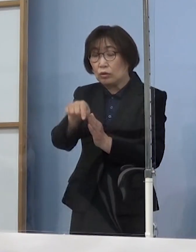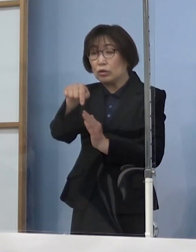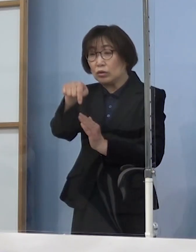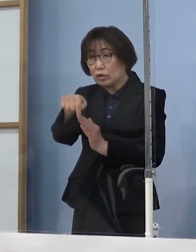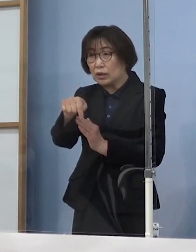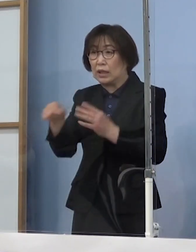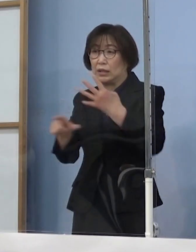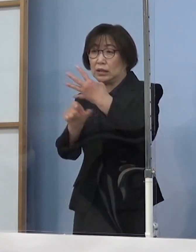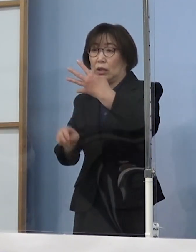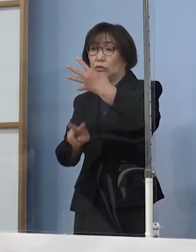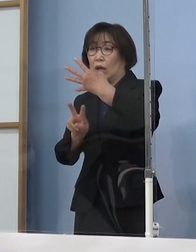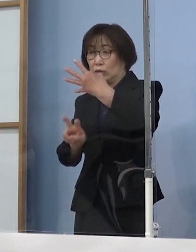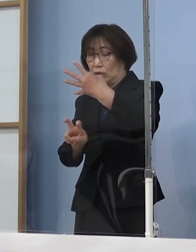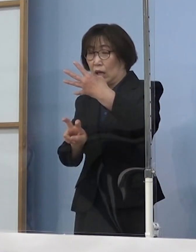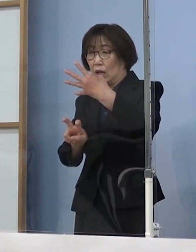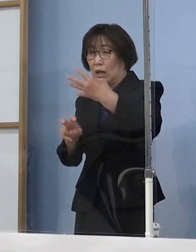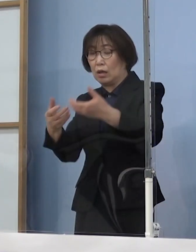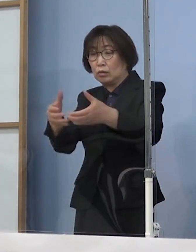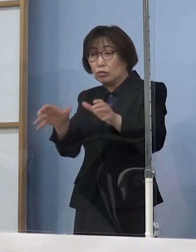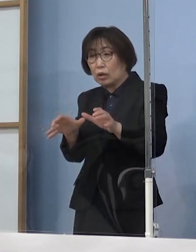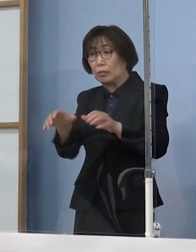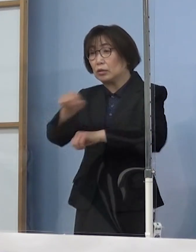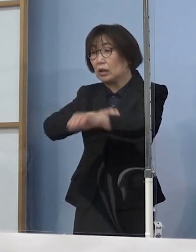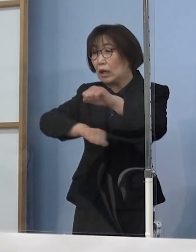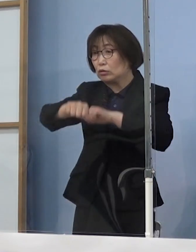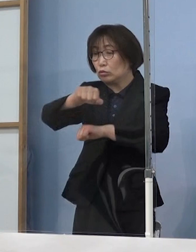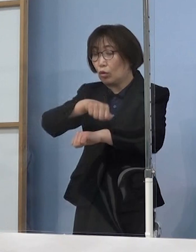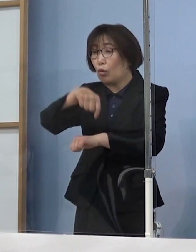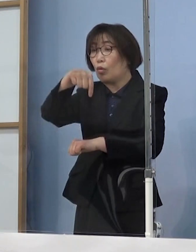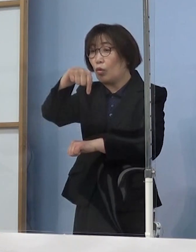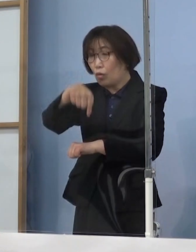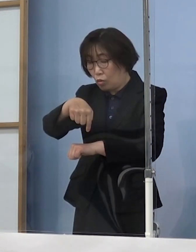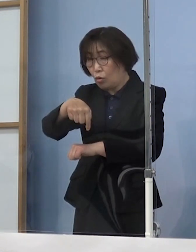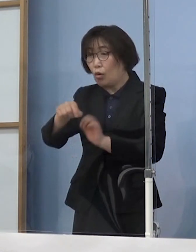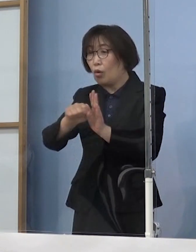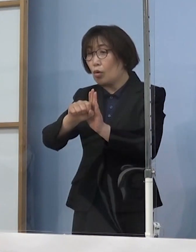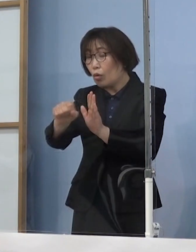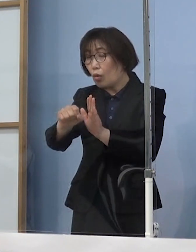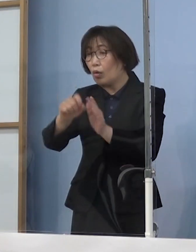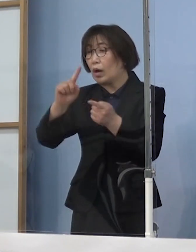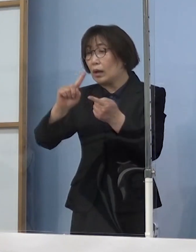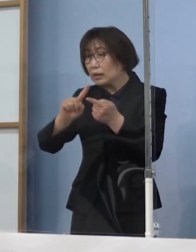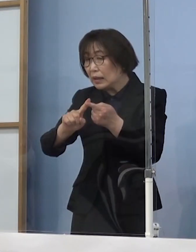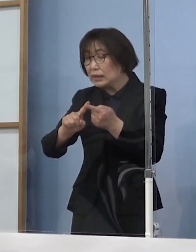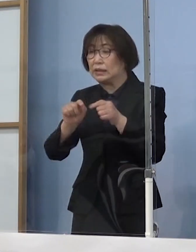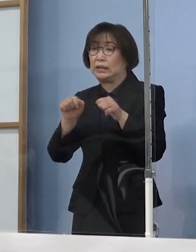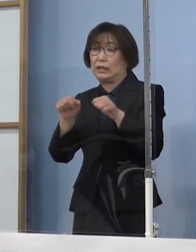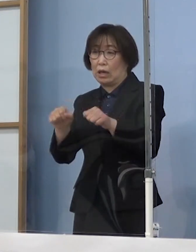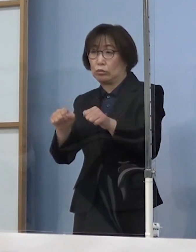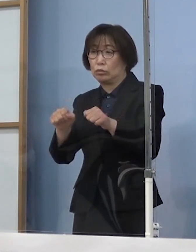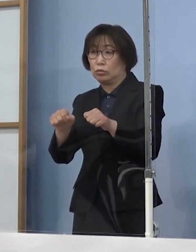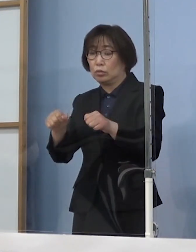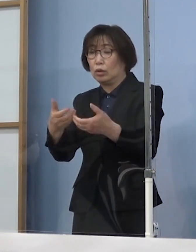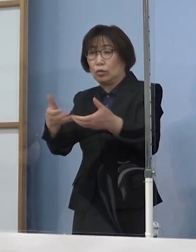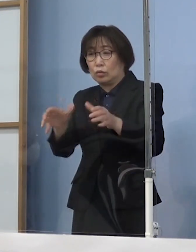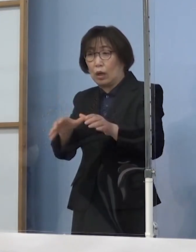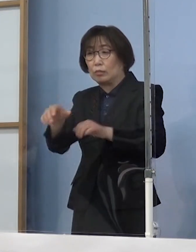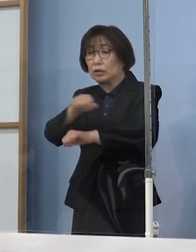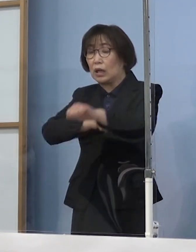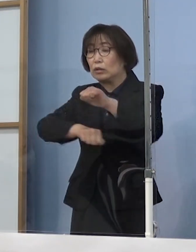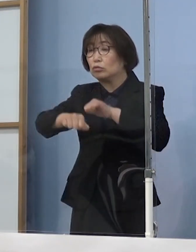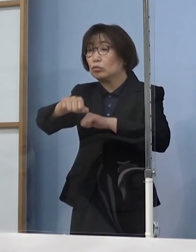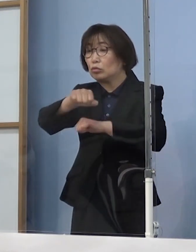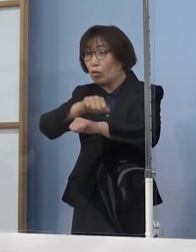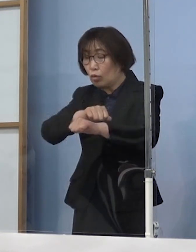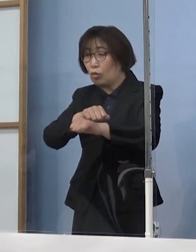日クラブ活動を効率よくやっていただこうと、いわゆるクラブ活動の時短、この要